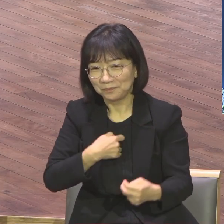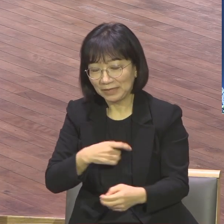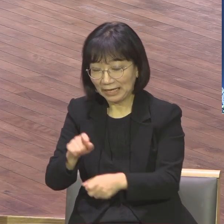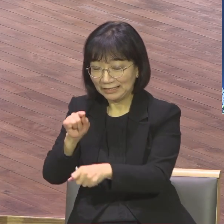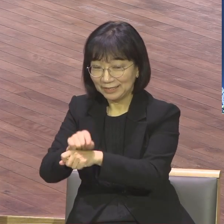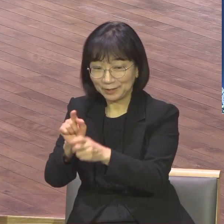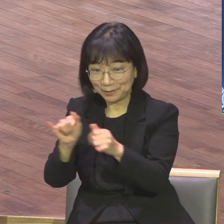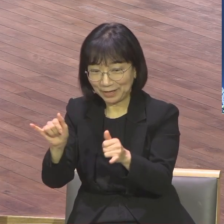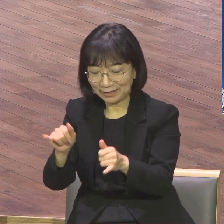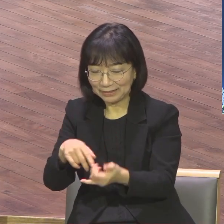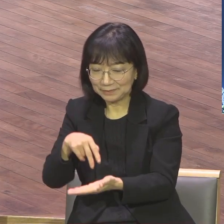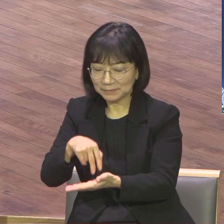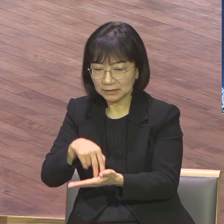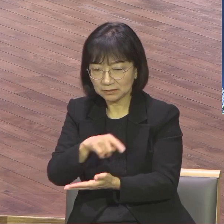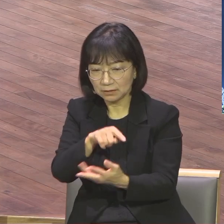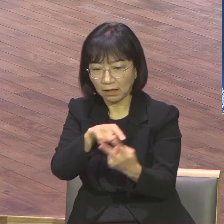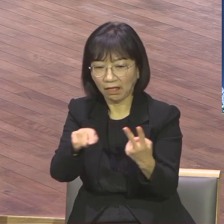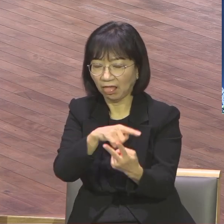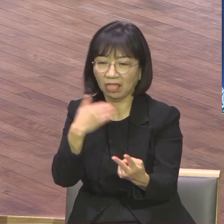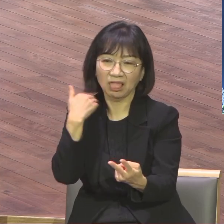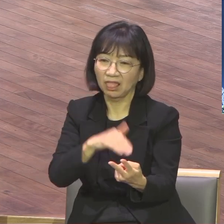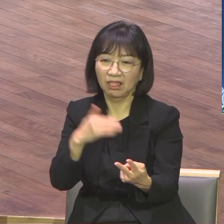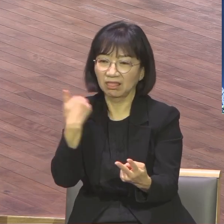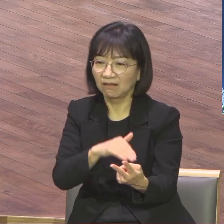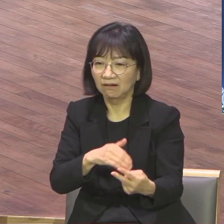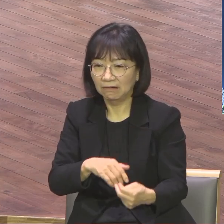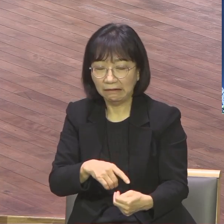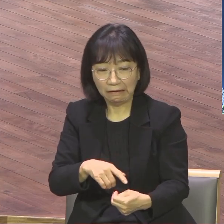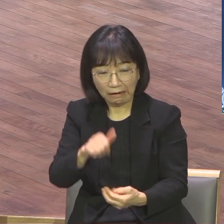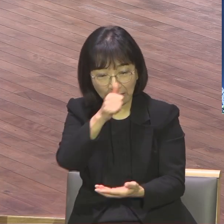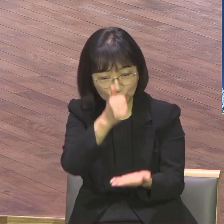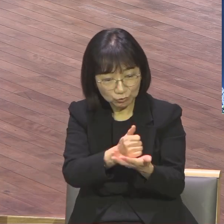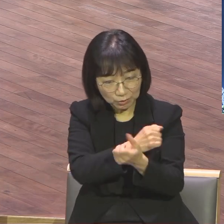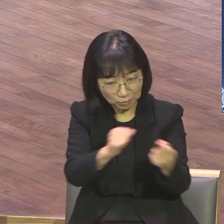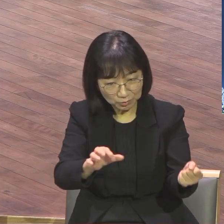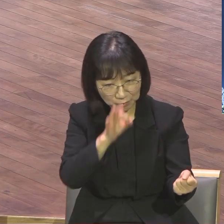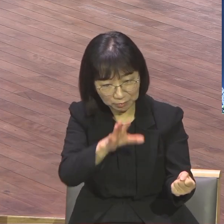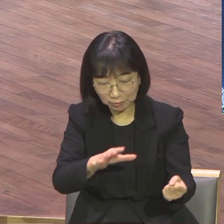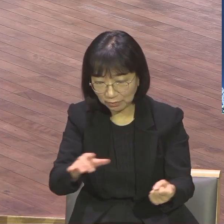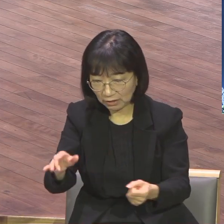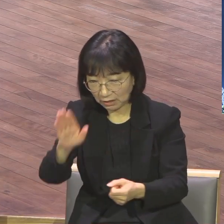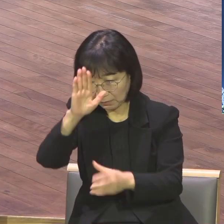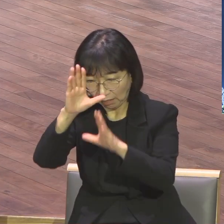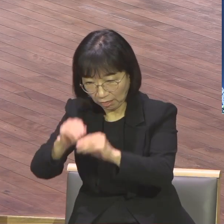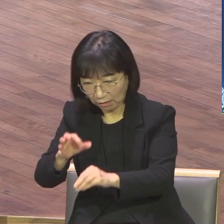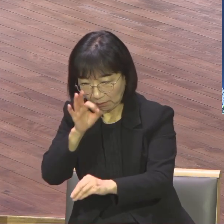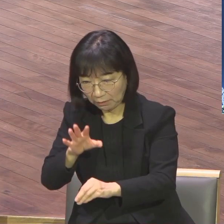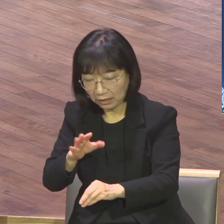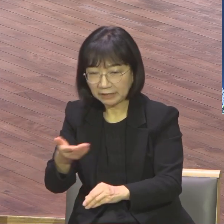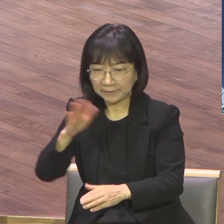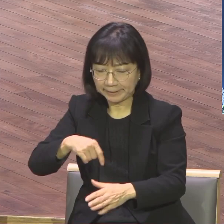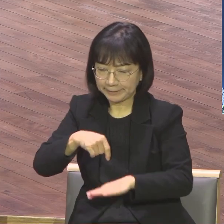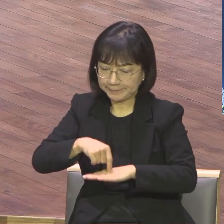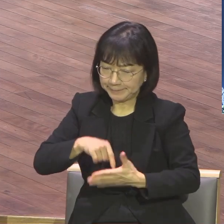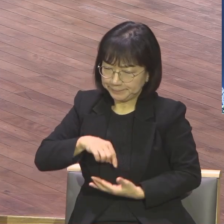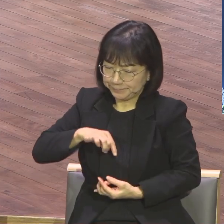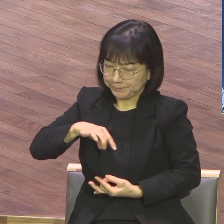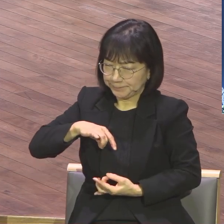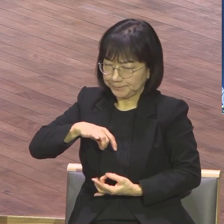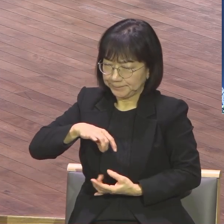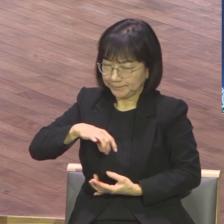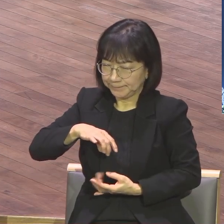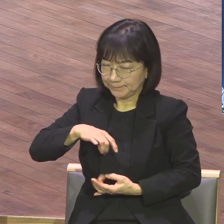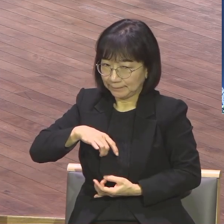얘기예요. 두 개 다 자기들 못해요. 그런데 자 이들이 단순하게 생각한 것은 죄를